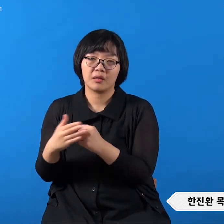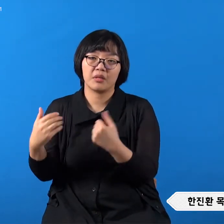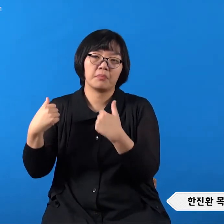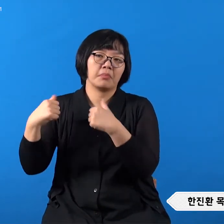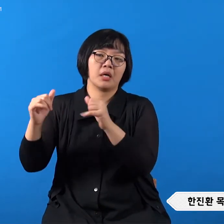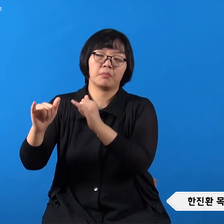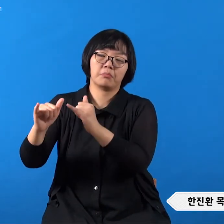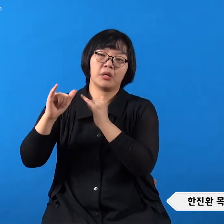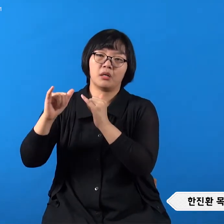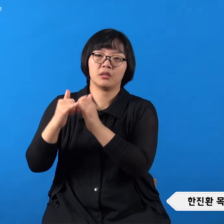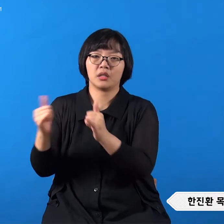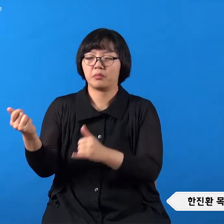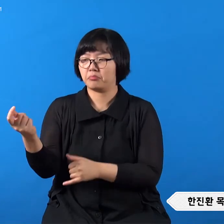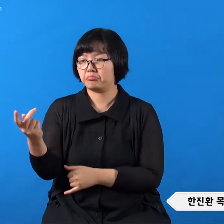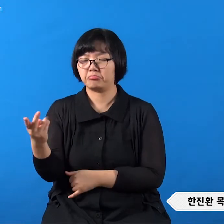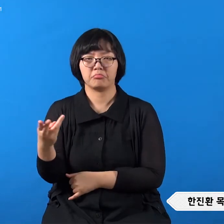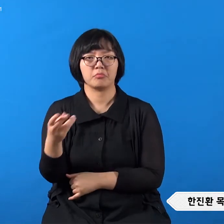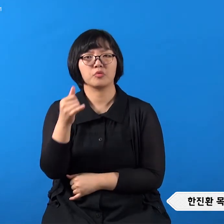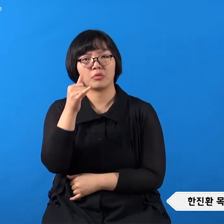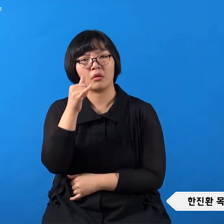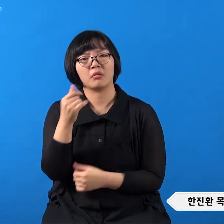목숨을 끊는 사람들도 있지 않습니까?